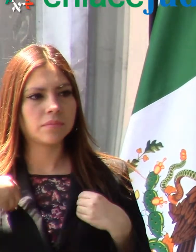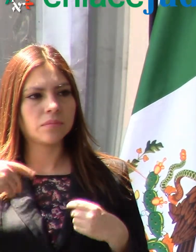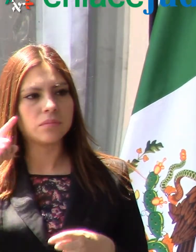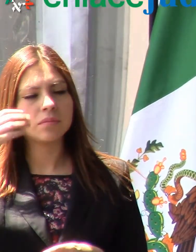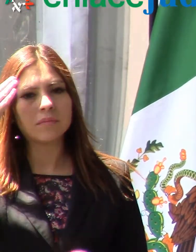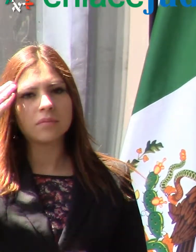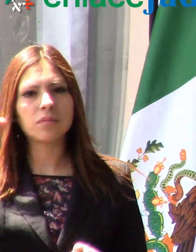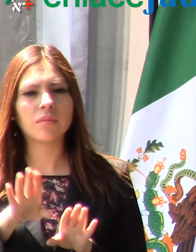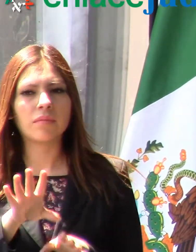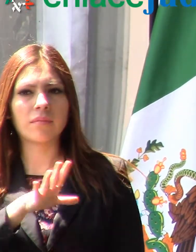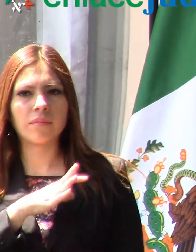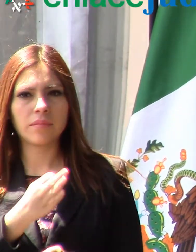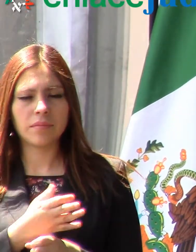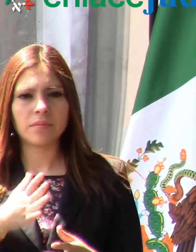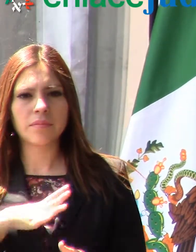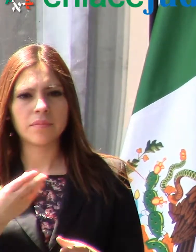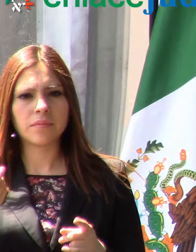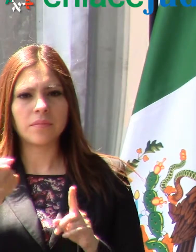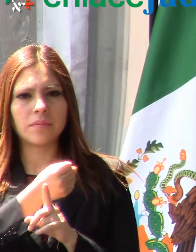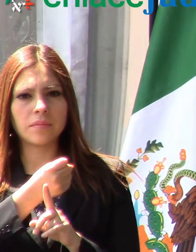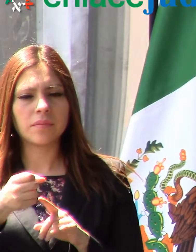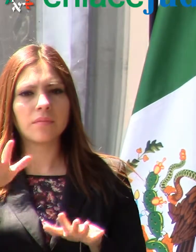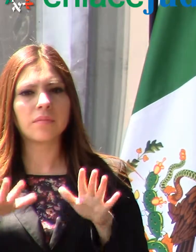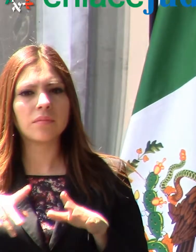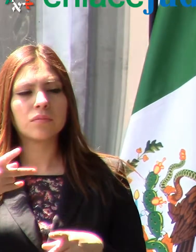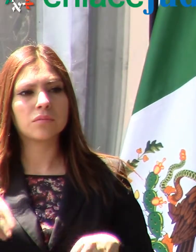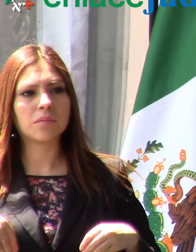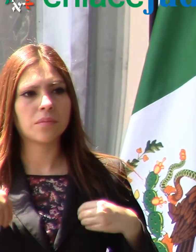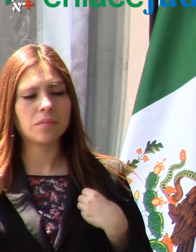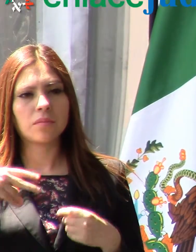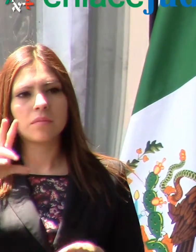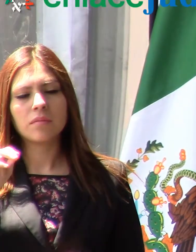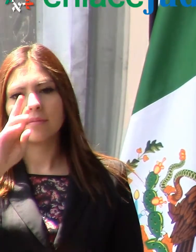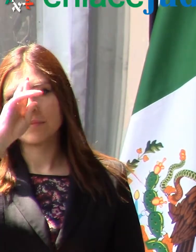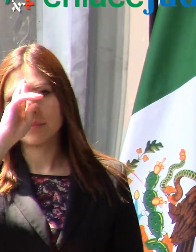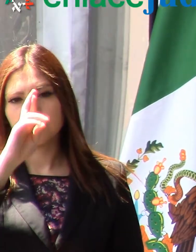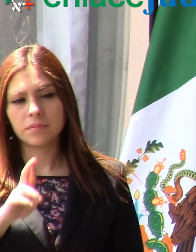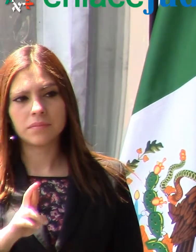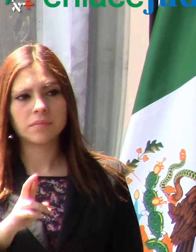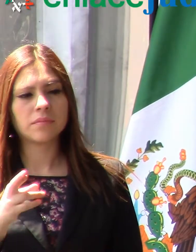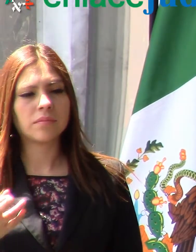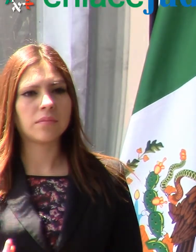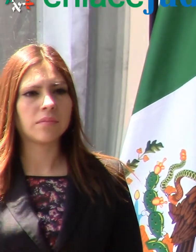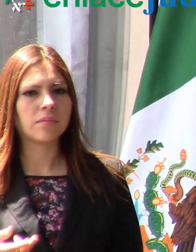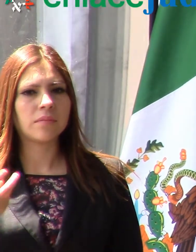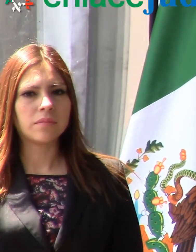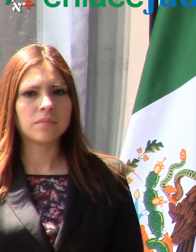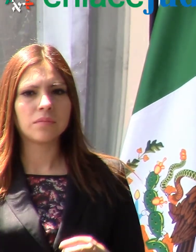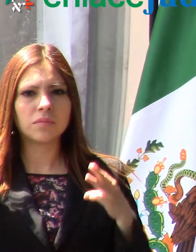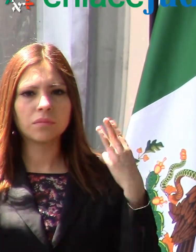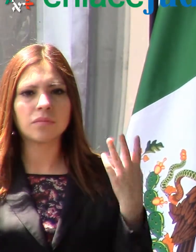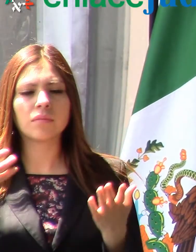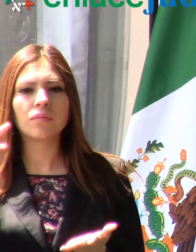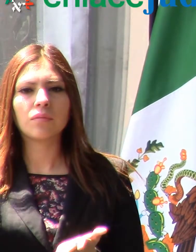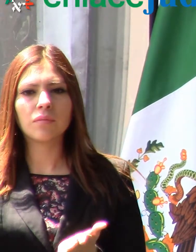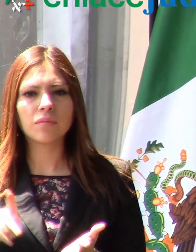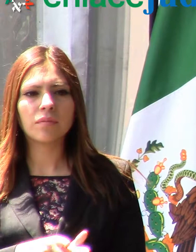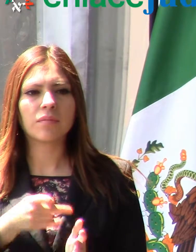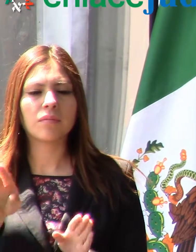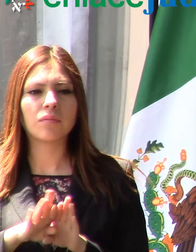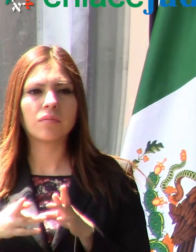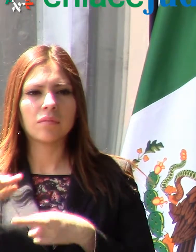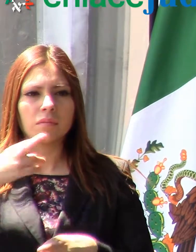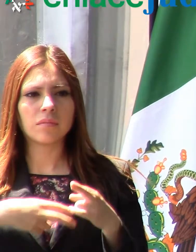un mundo violento, en un mundo donde muchas veces la vida no se respeta, y este museo nos hace volver a